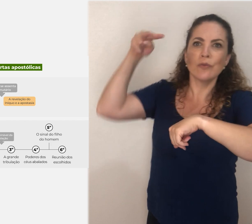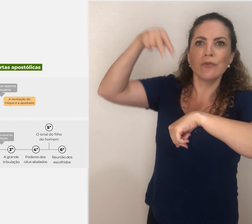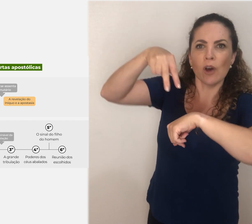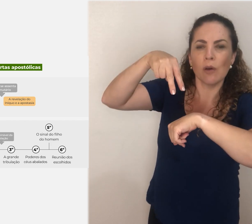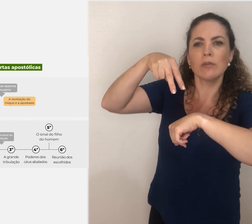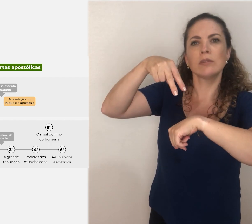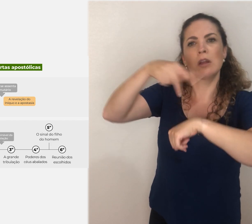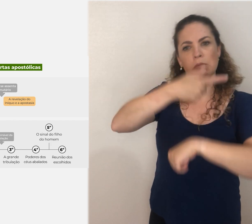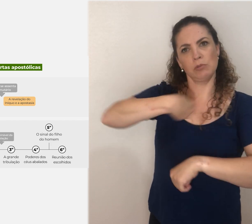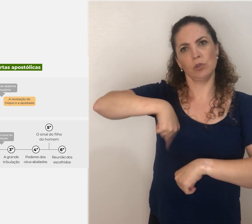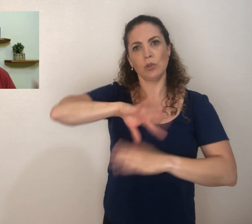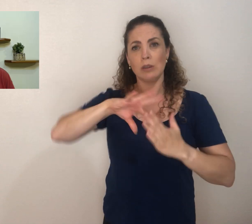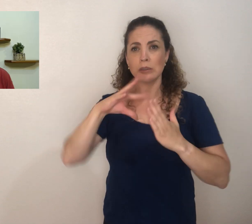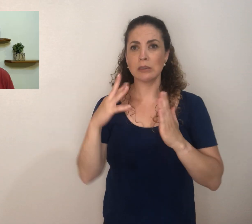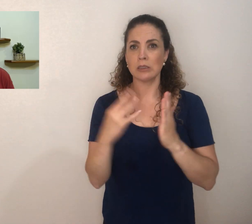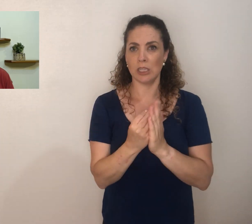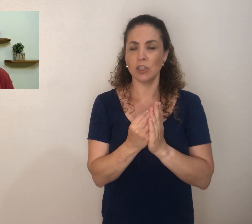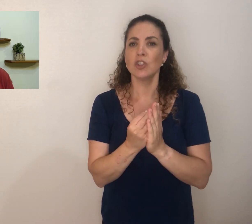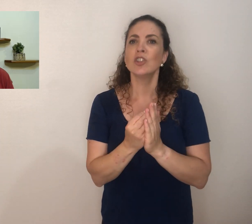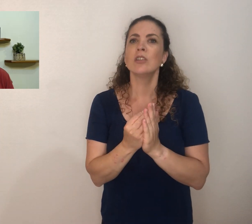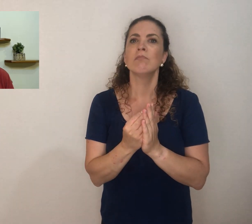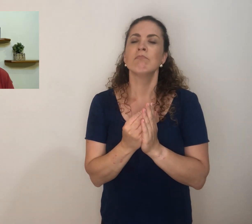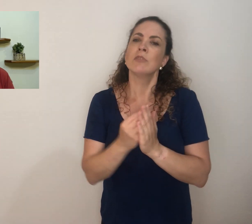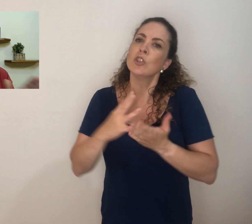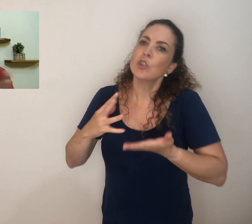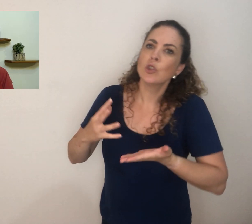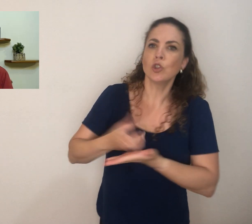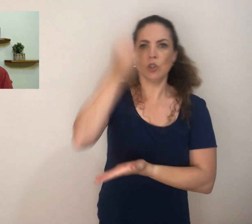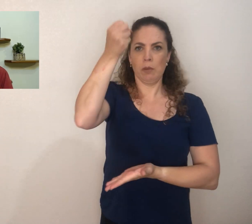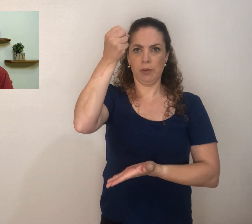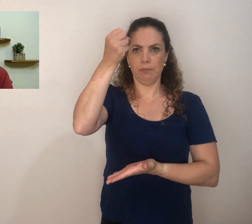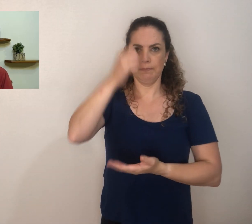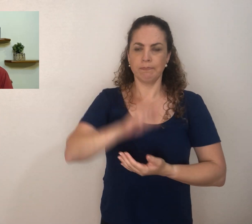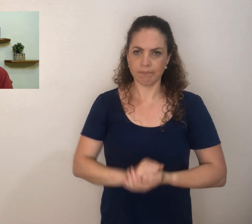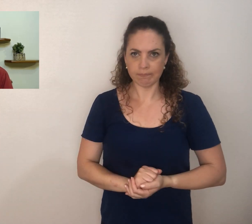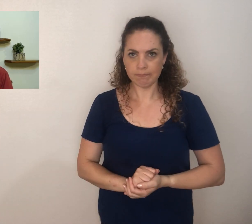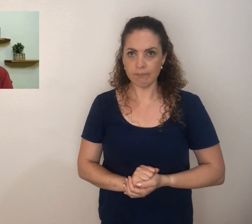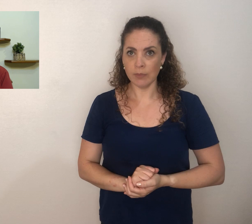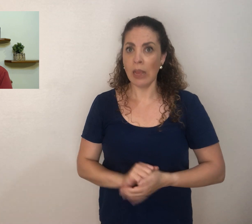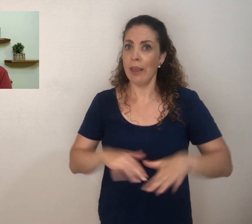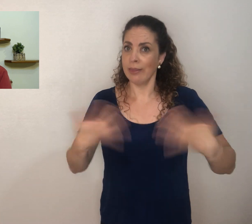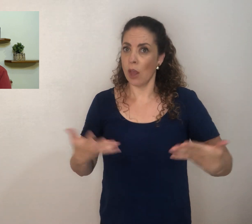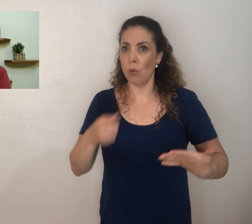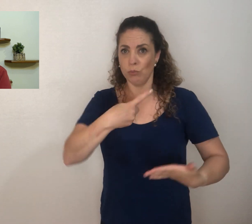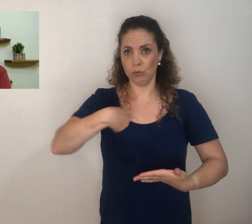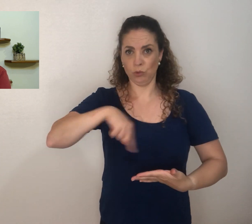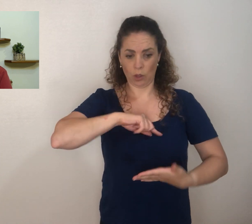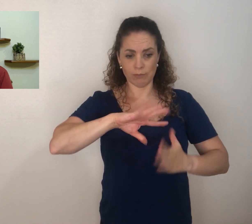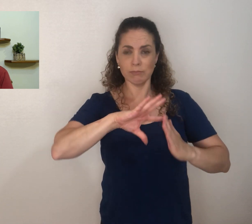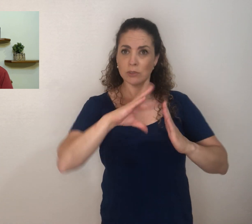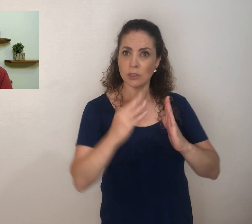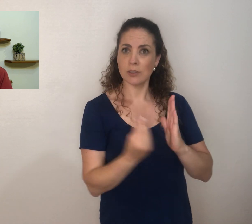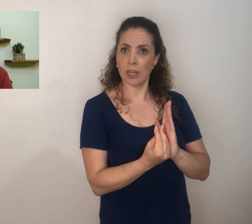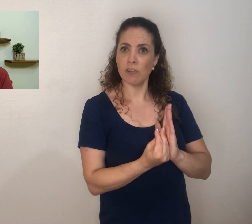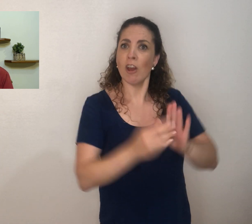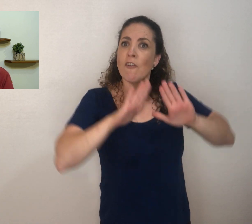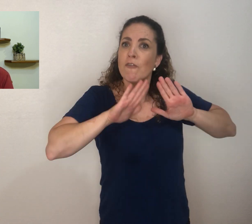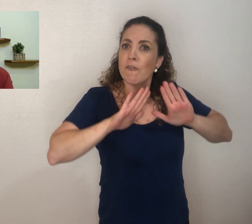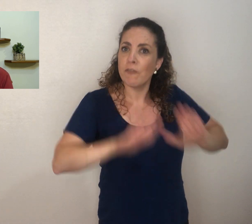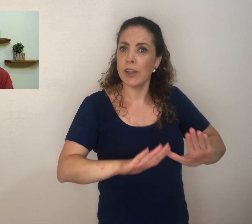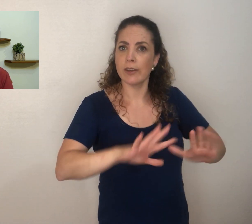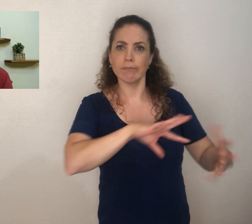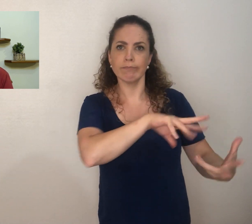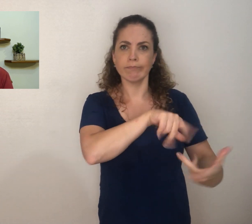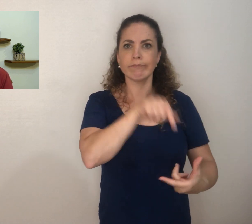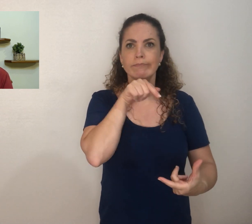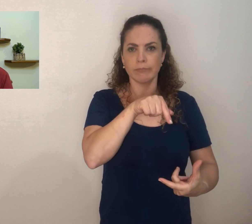afirma a mesma coisa. Primeiro o anticristo se manifesta, a igreja estará aqui e só depois ocorrerá a vinda do